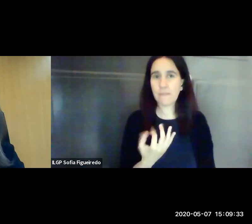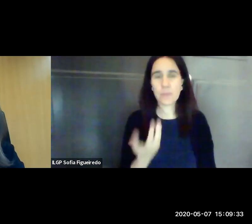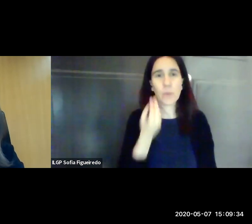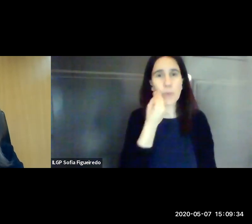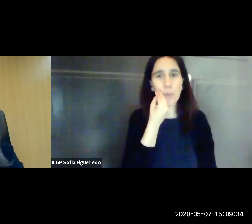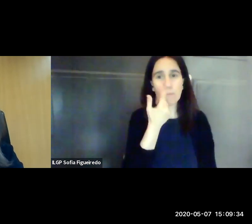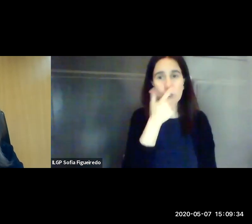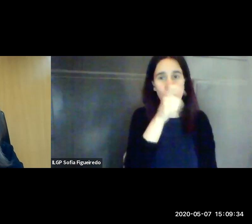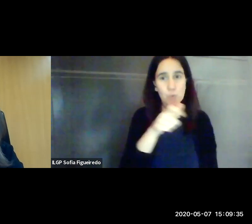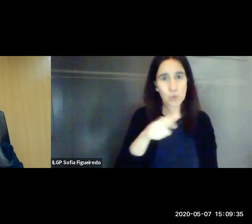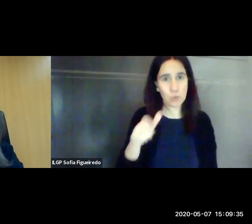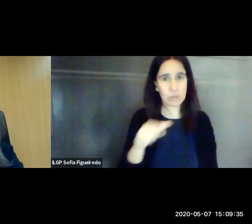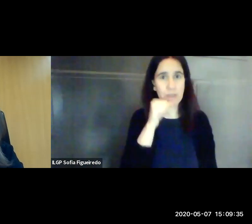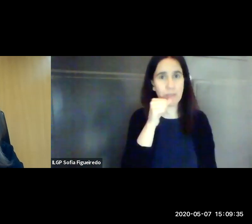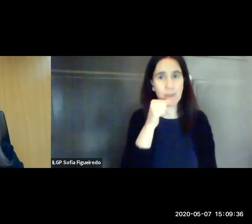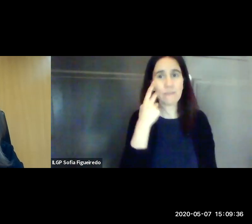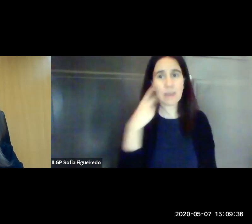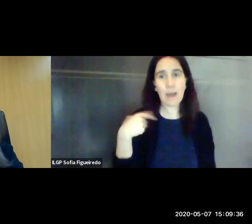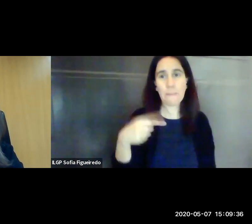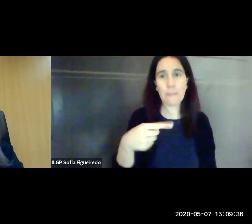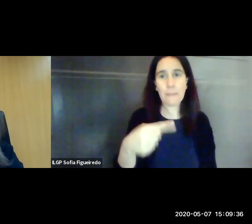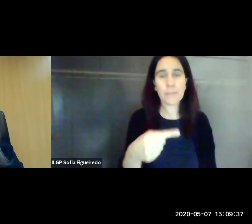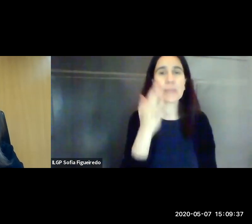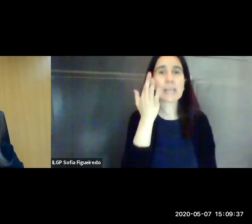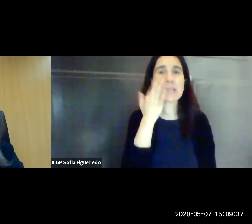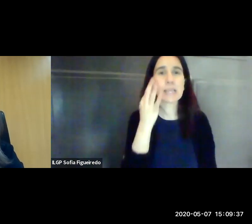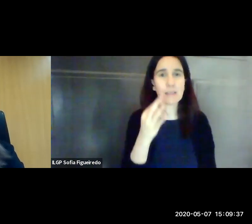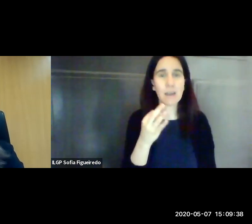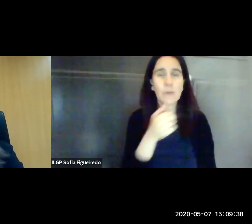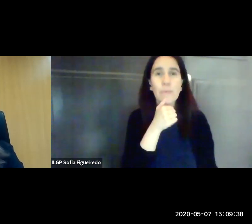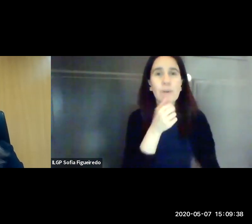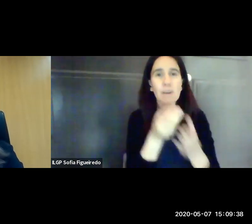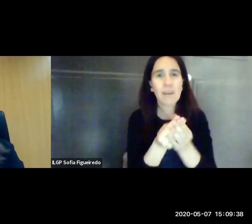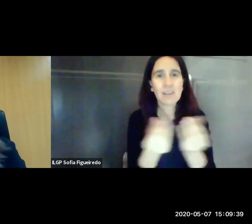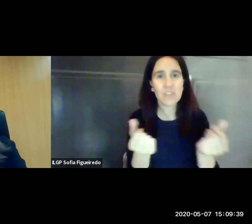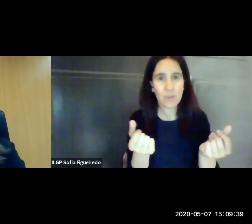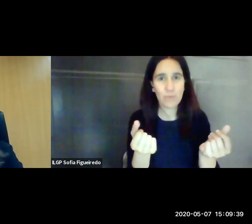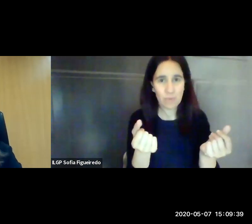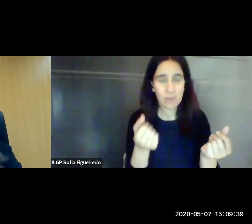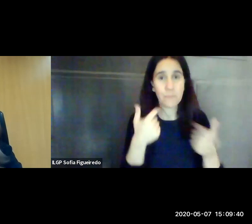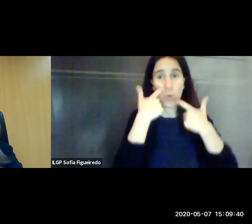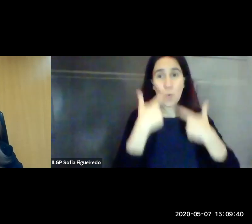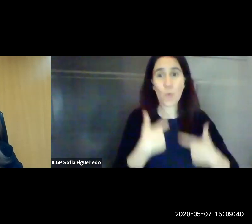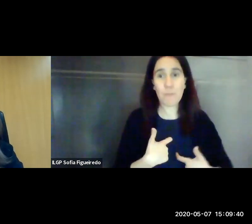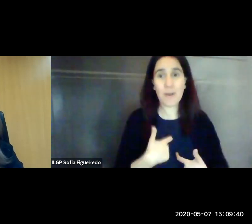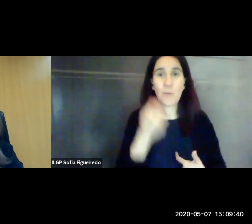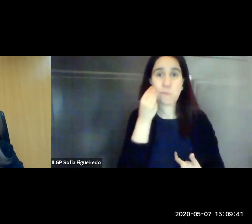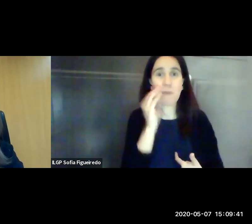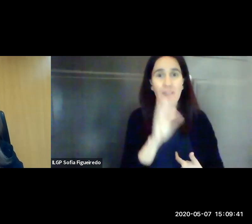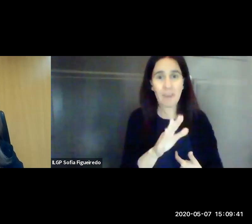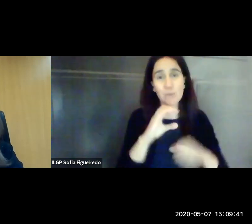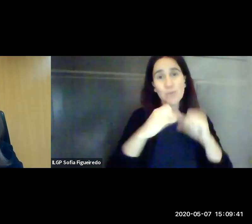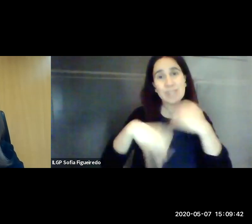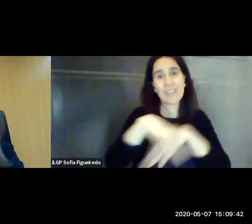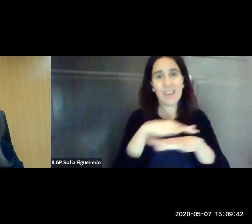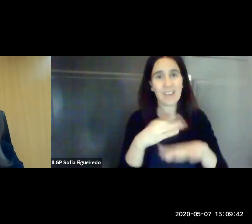como as pessoas muitas vezes no seu dia-a-dia tentam suprimir esta questão. Se nós vimos, o ser humano é um ser de sociedade e como